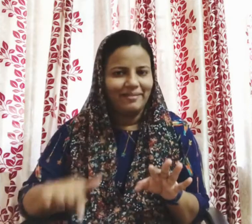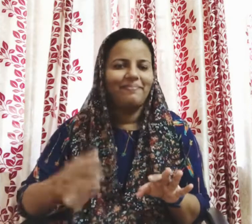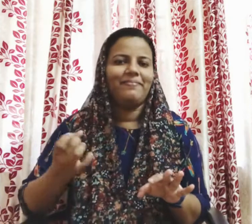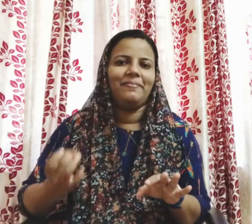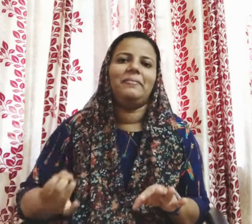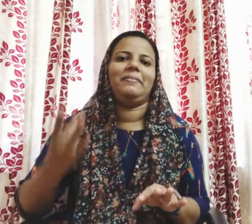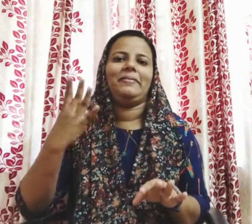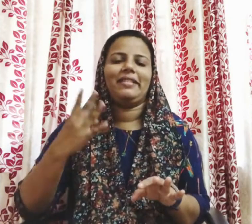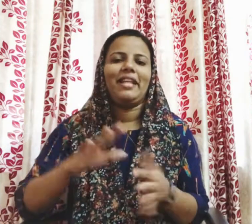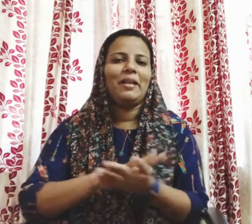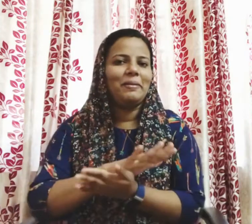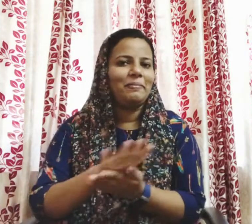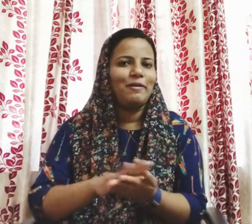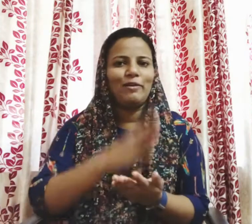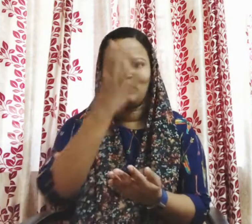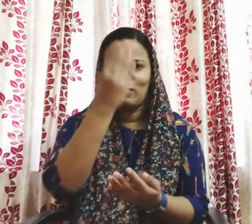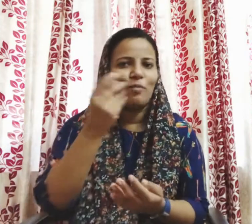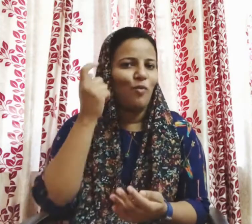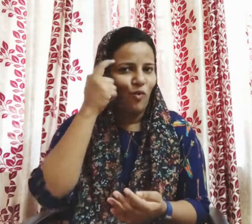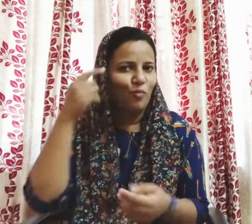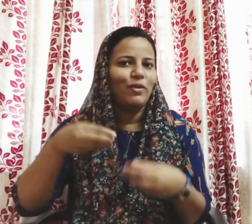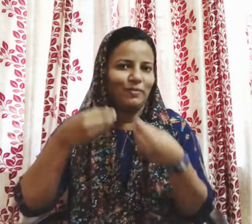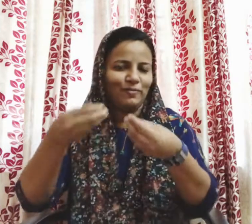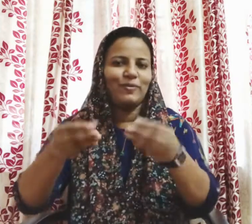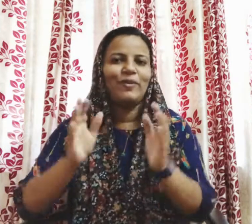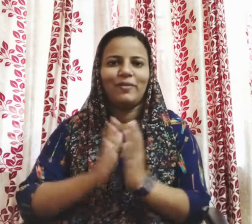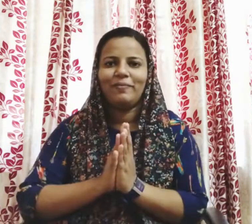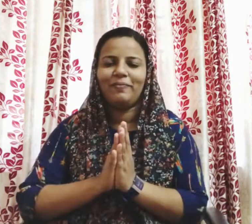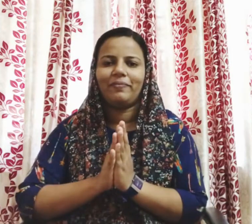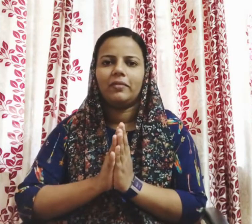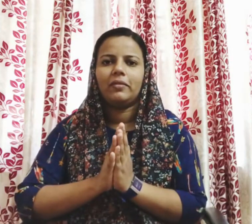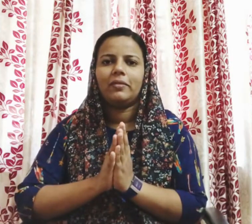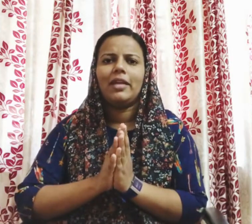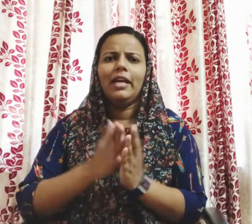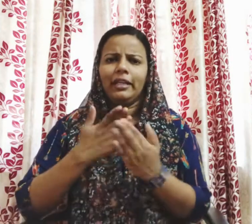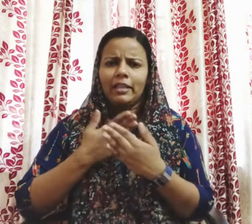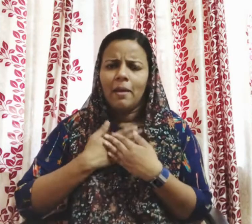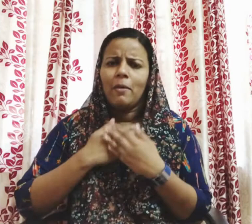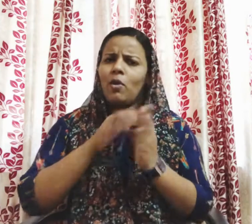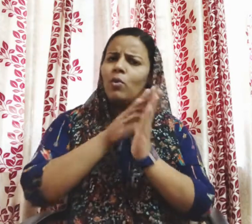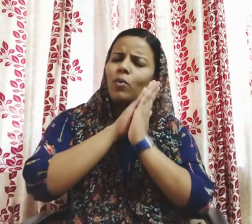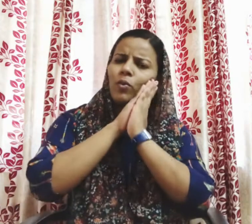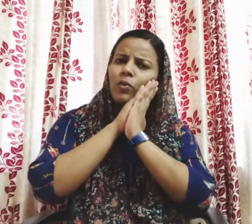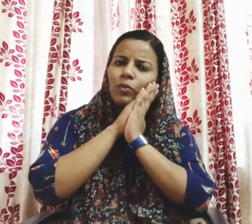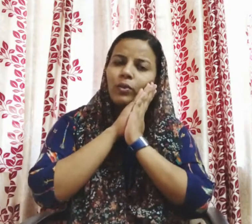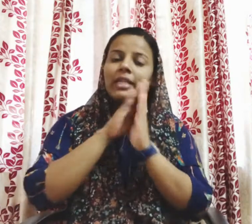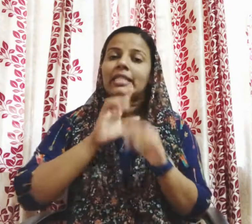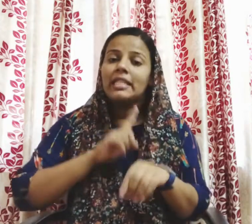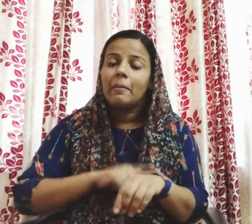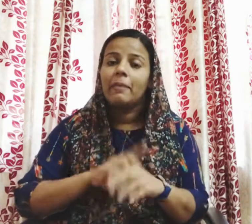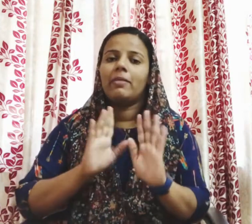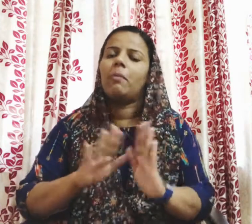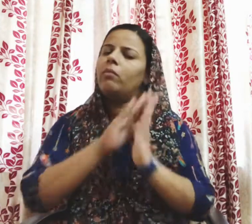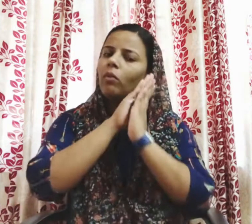ഇന്ന് പ്രഭാതത്തിൽ പരിശുദ്ധാത്മാവ് നമ്മളെ ഓർപ്പിക്കുക, ആമേൻ, നമ്മൾ ഉറങ്ങേണ്ട സമയത്ത്